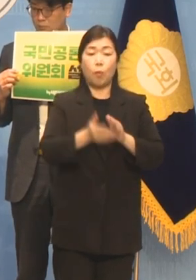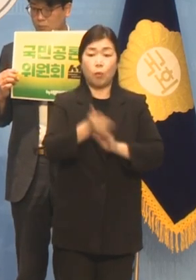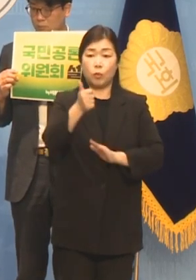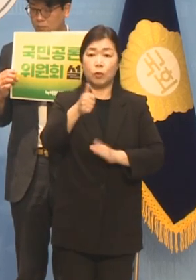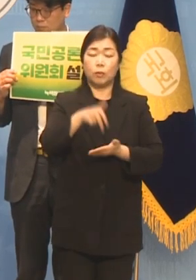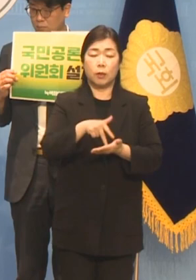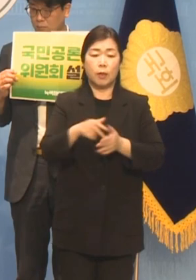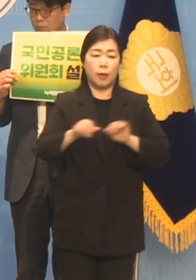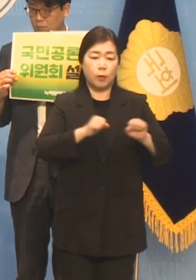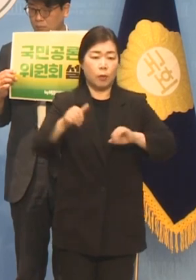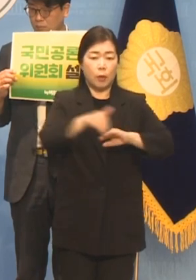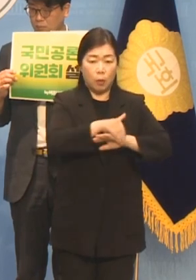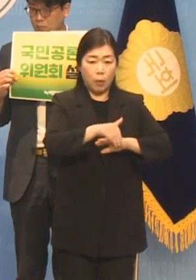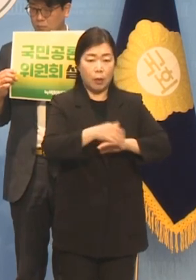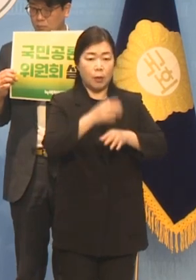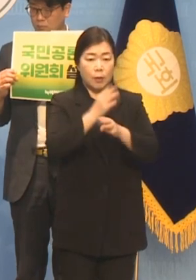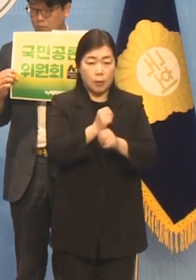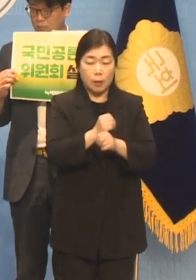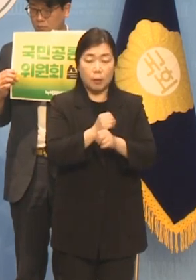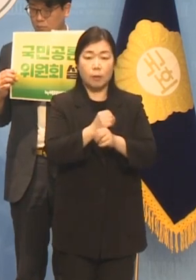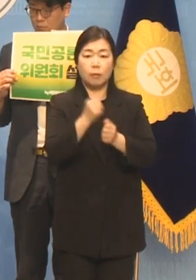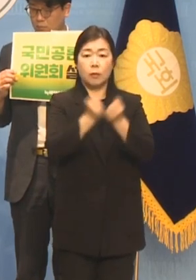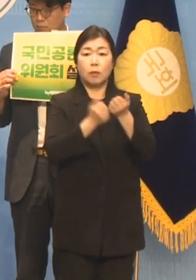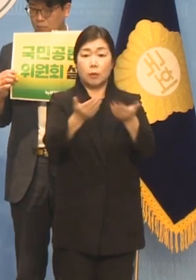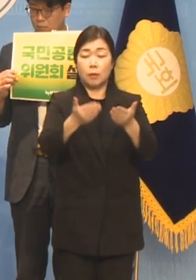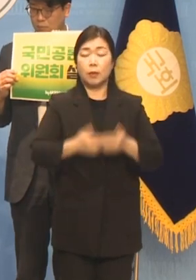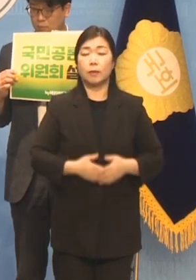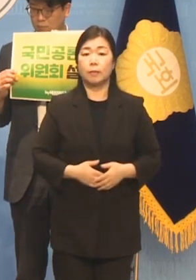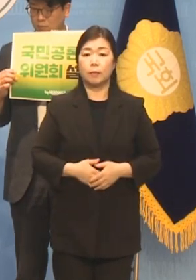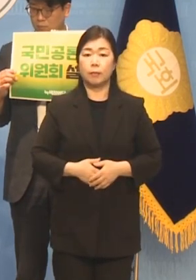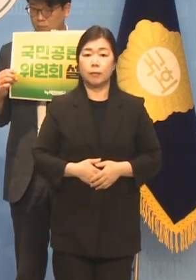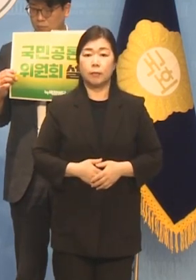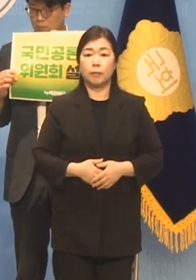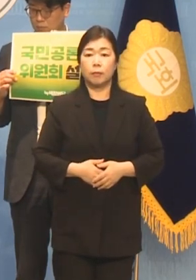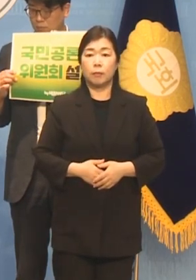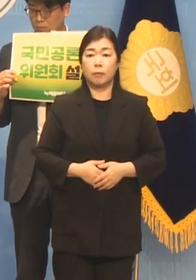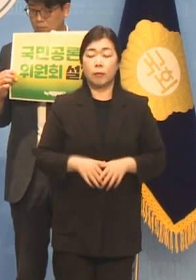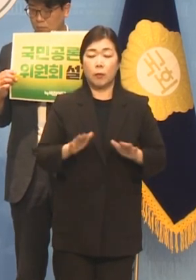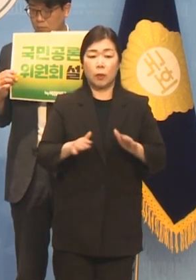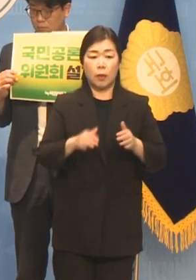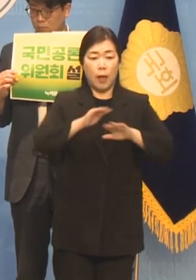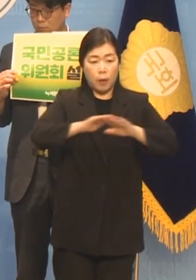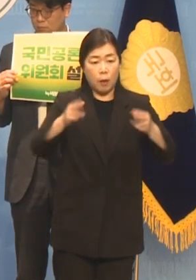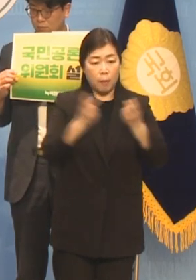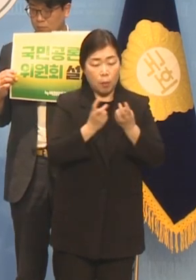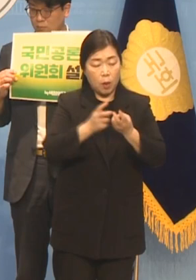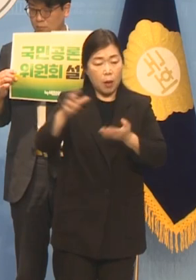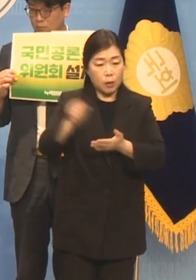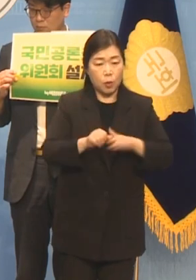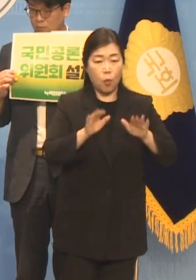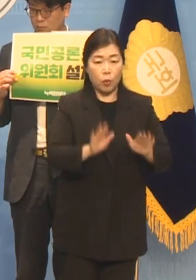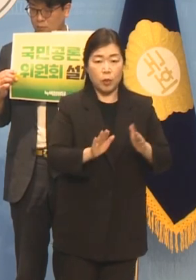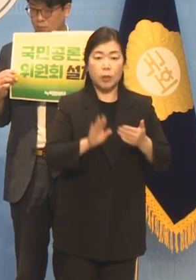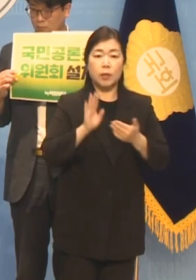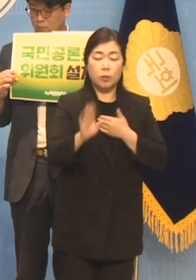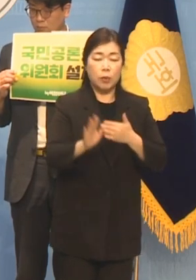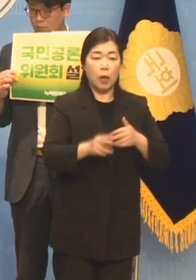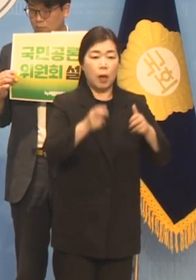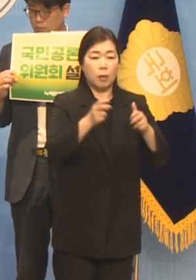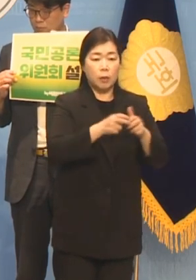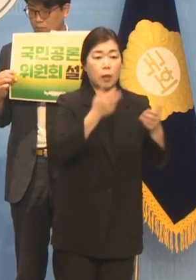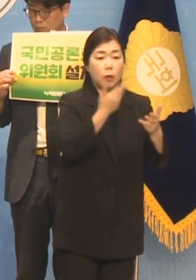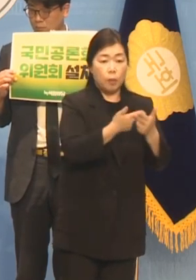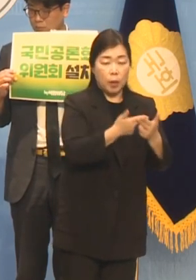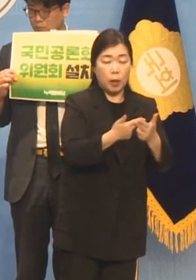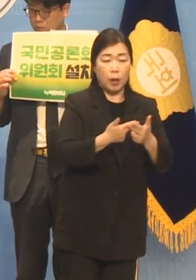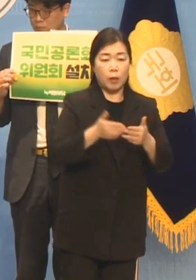돌봄본부의 행동계획과 일정을 말씀드리겠습니다. 우리는 이런 해법을 가지고 오늘 이후 의협,